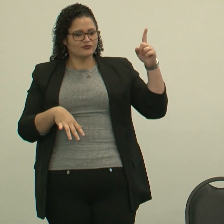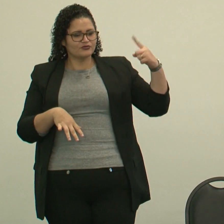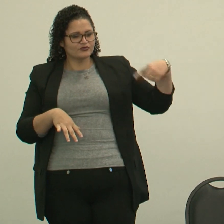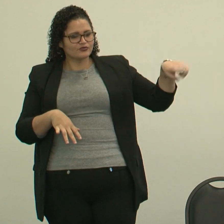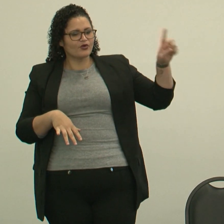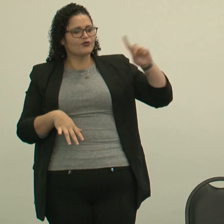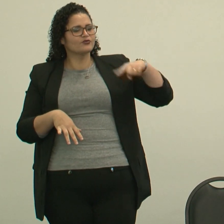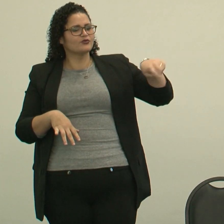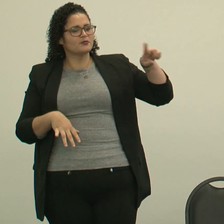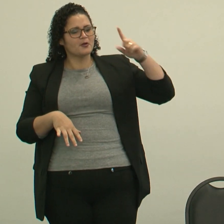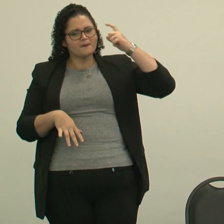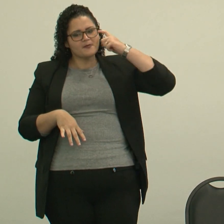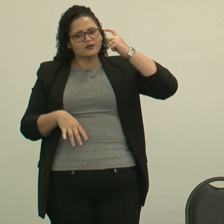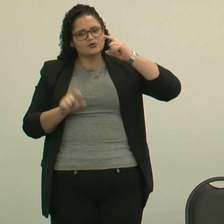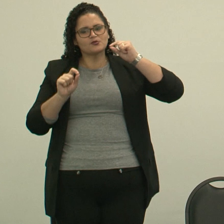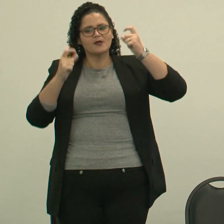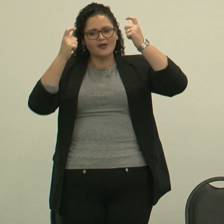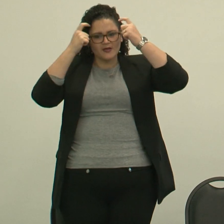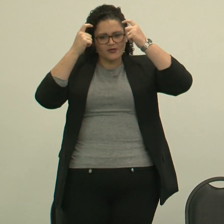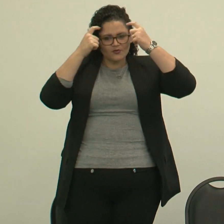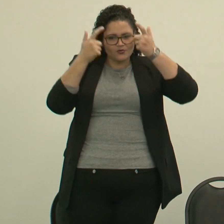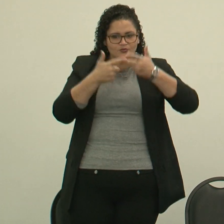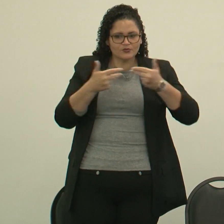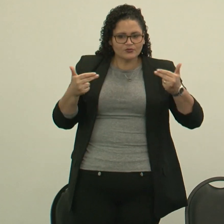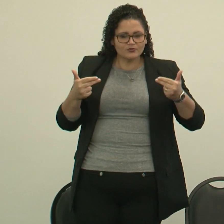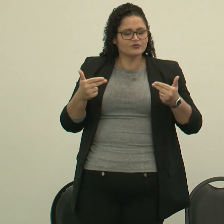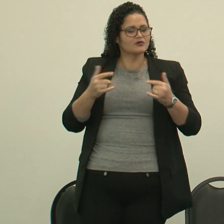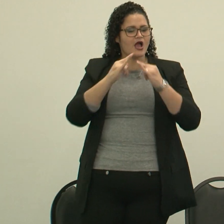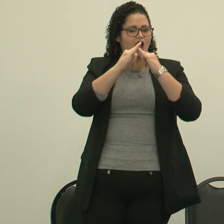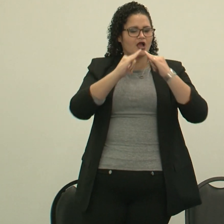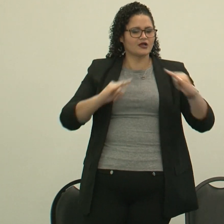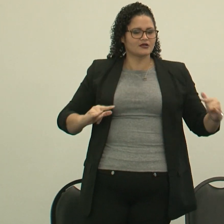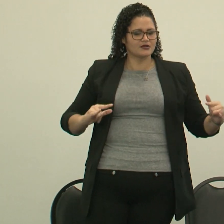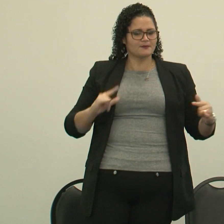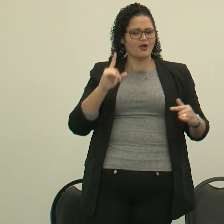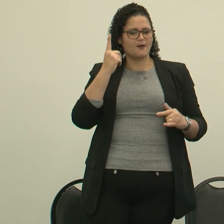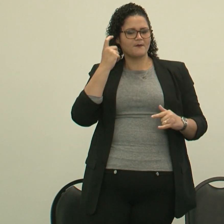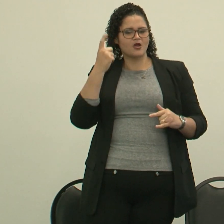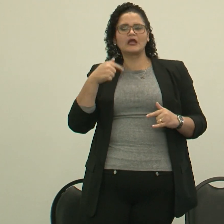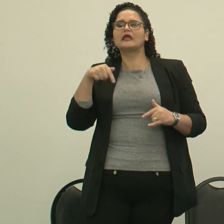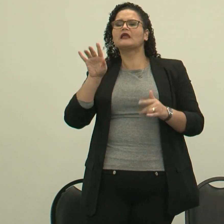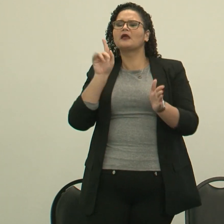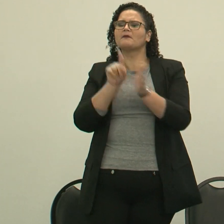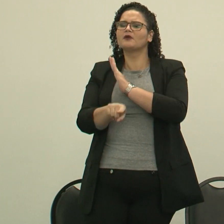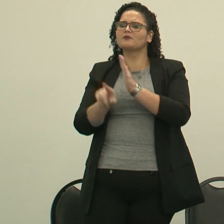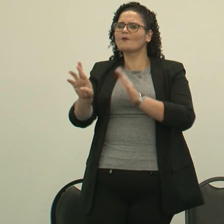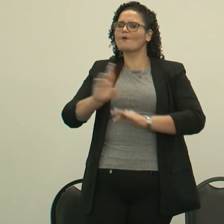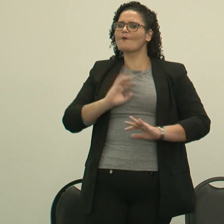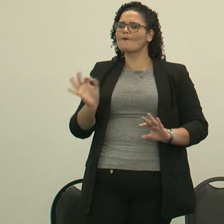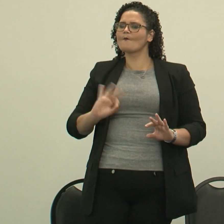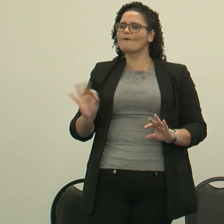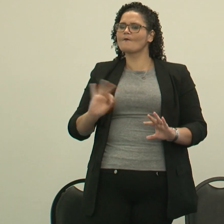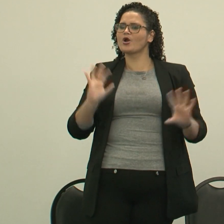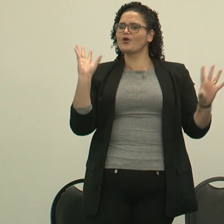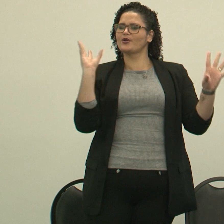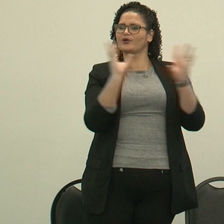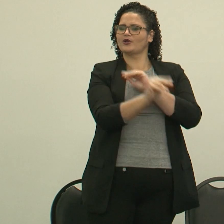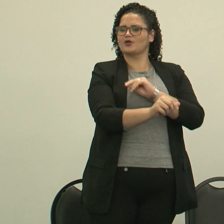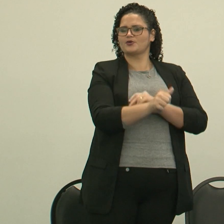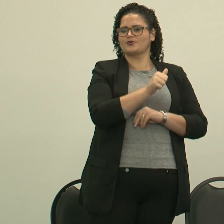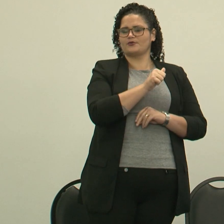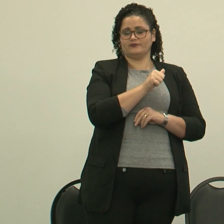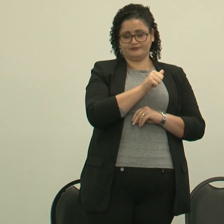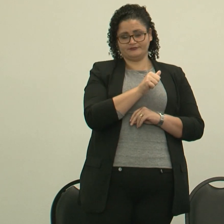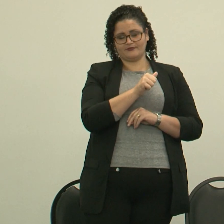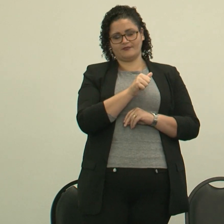se assustando, achando que era um urso, que era um bicho, eles estão tentando acampar e estão ouvindo um barulho, e eles perguntam e ninguém respondeu, e não tem, né, a